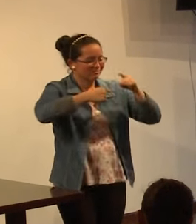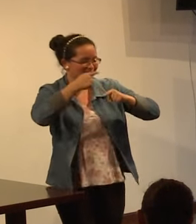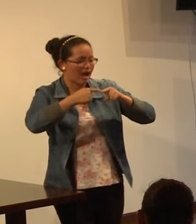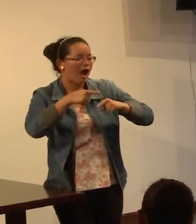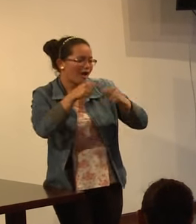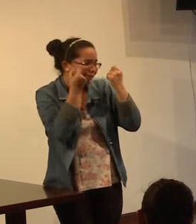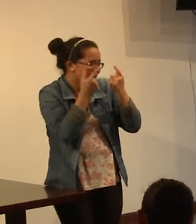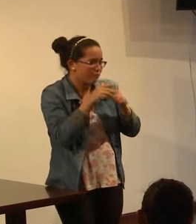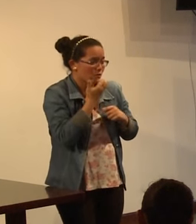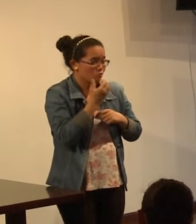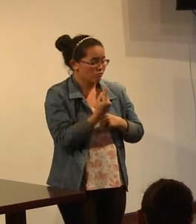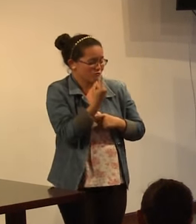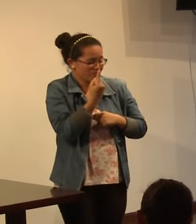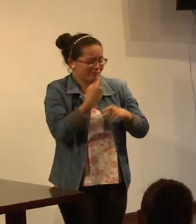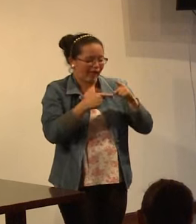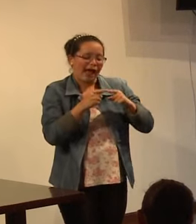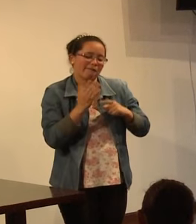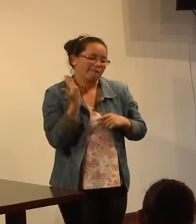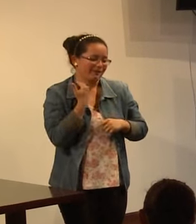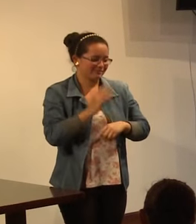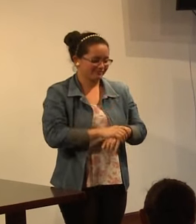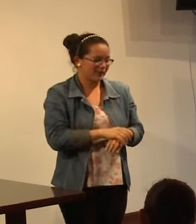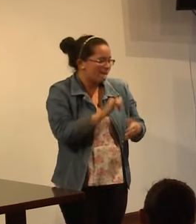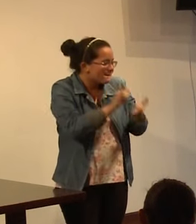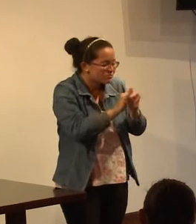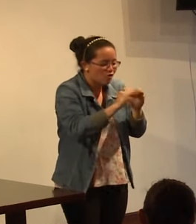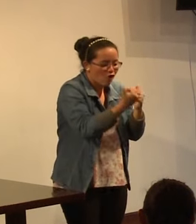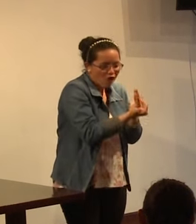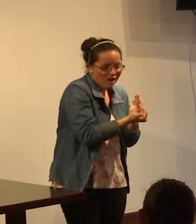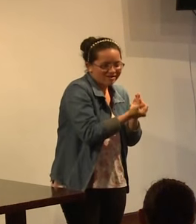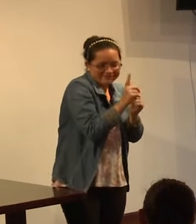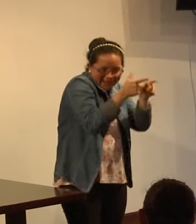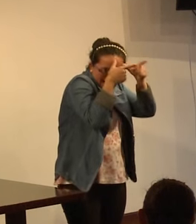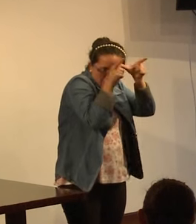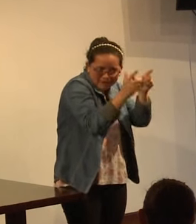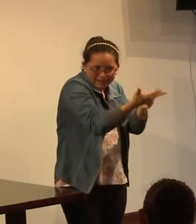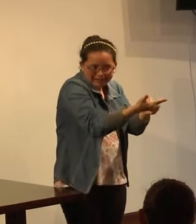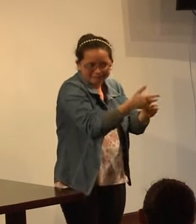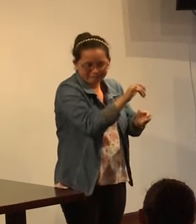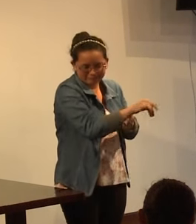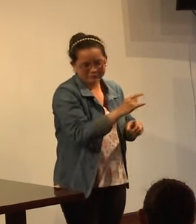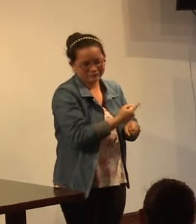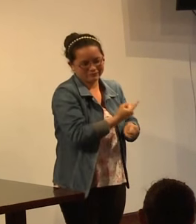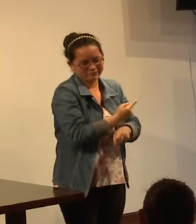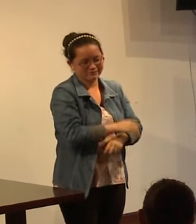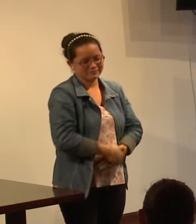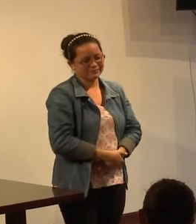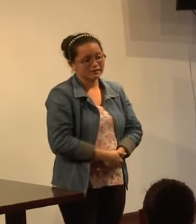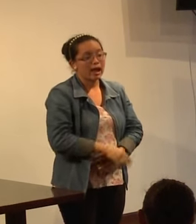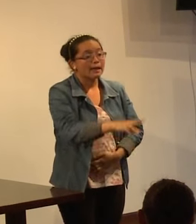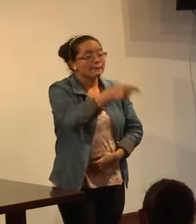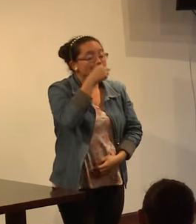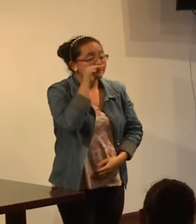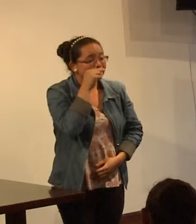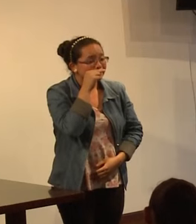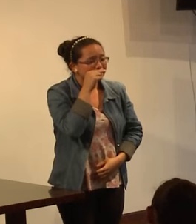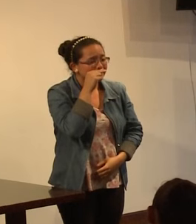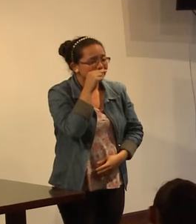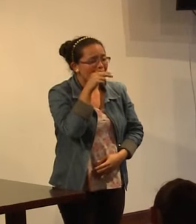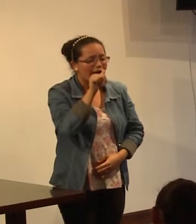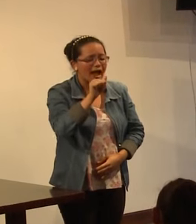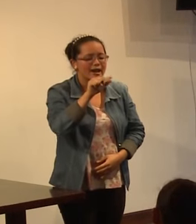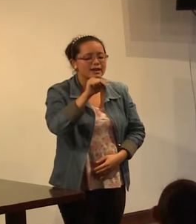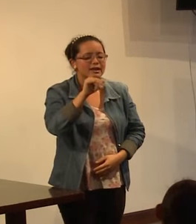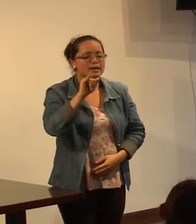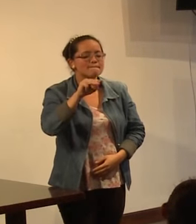de un problema de lenguaje. Me quería referir un poquito al tema de la animación porque me parece bonito decirlo. Los niños animan. ¿Ustedes saben qué significa la